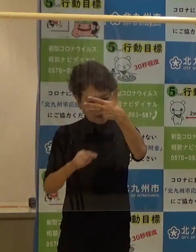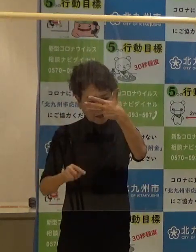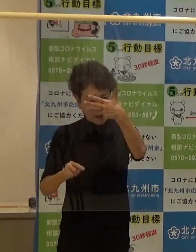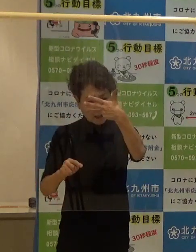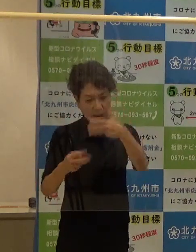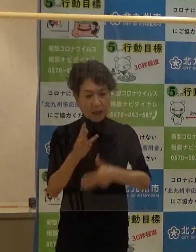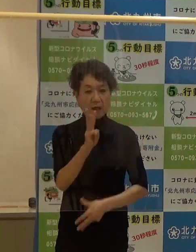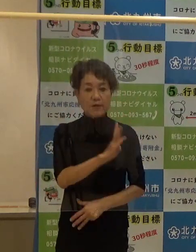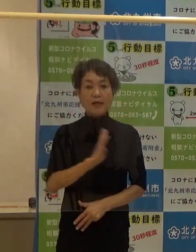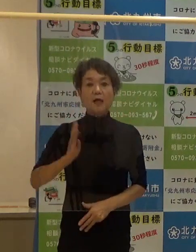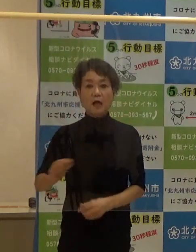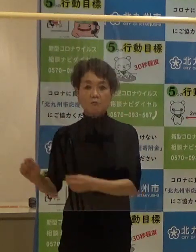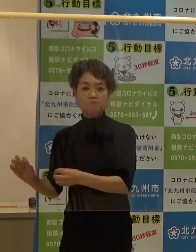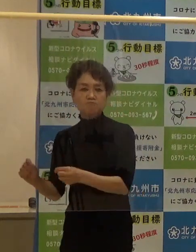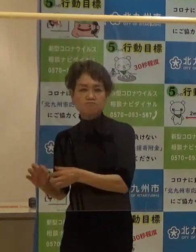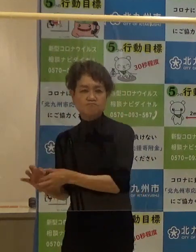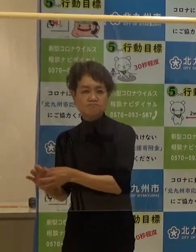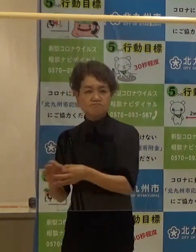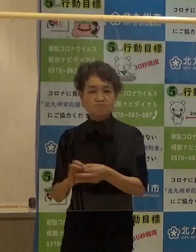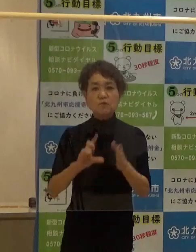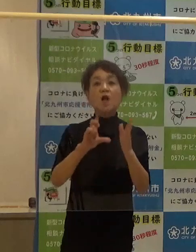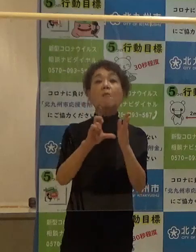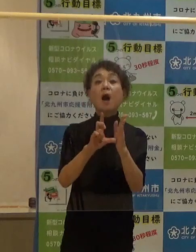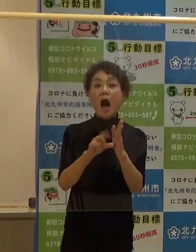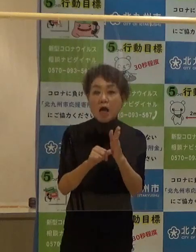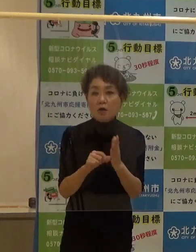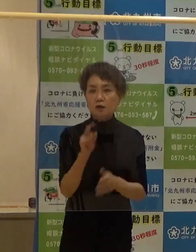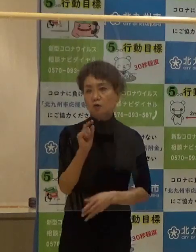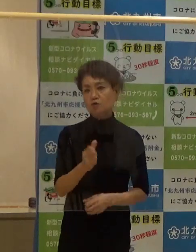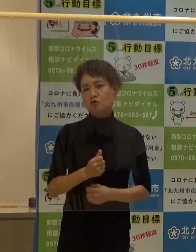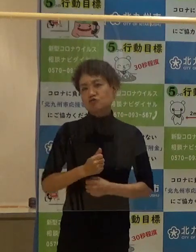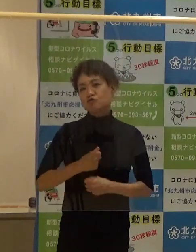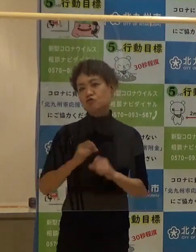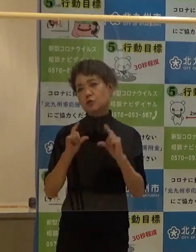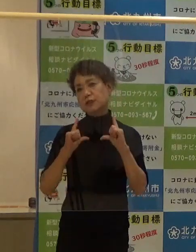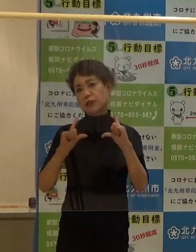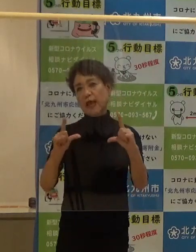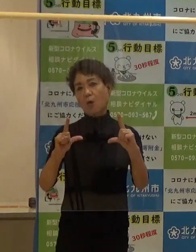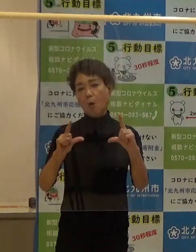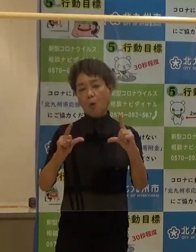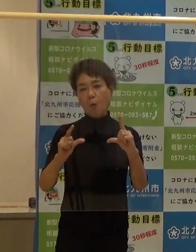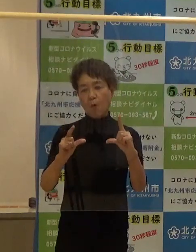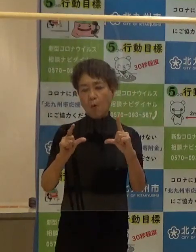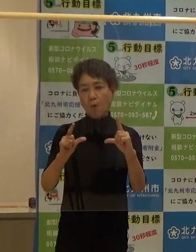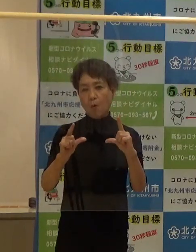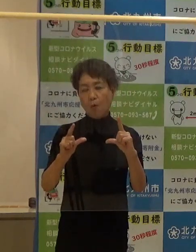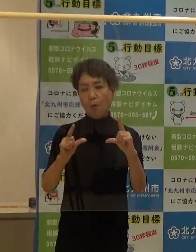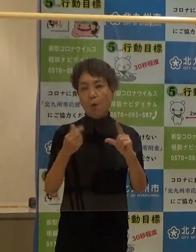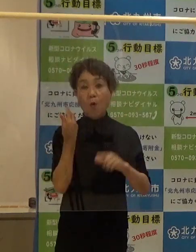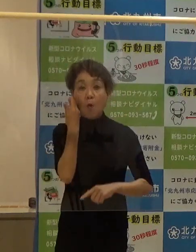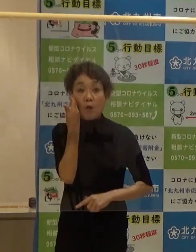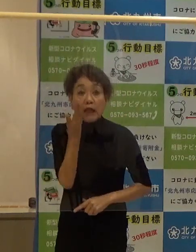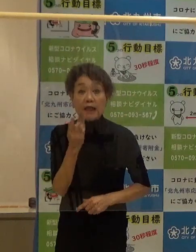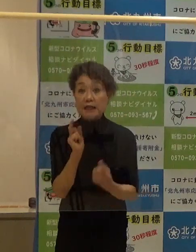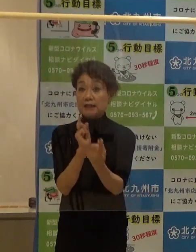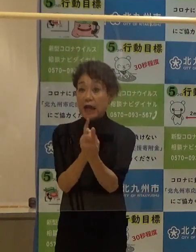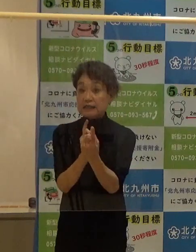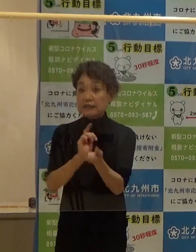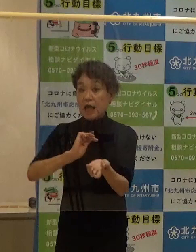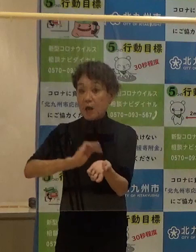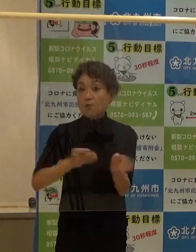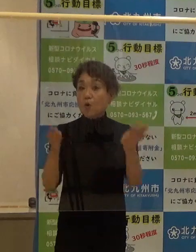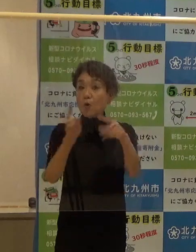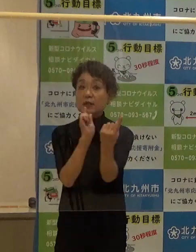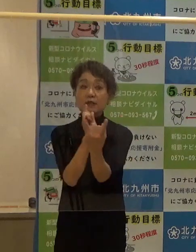合に、1つの注意警報を出す、これは誰に出すかというと病院に対してです